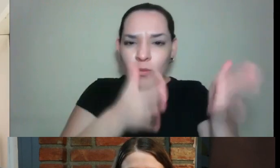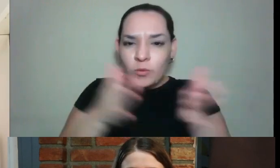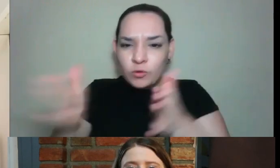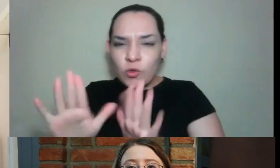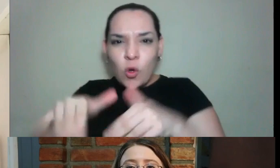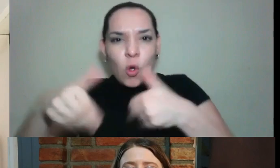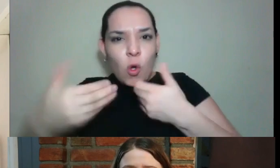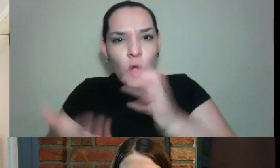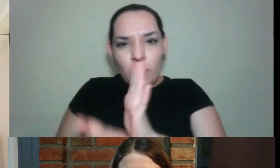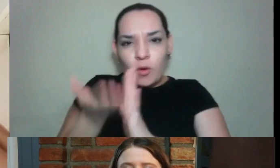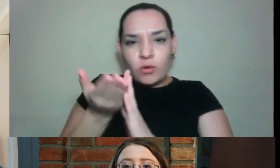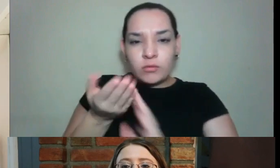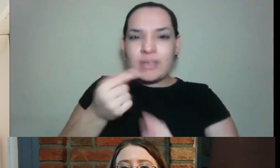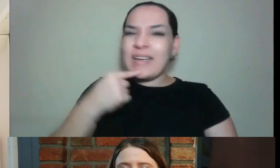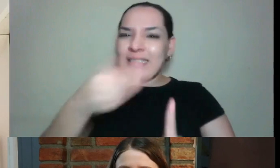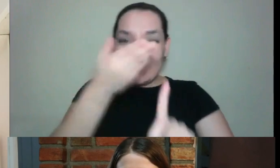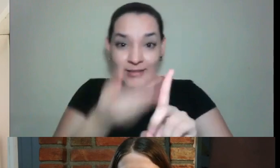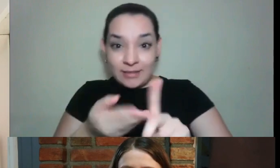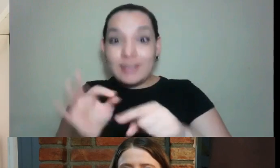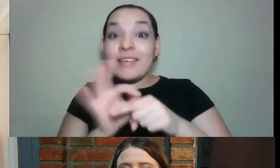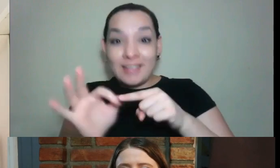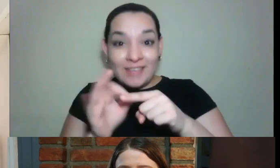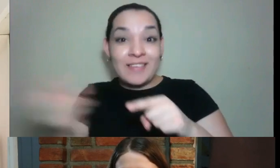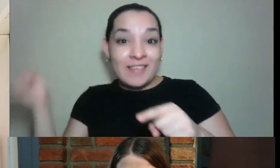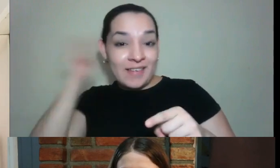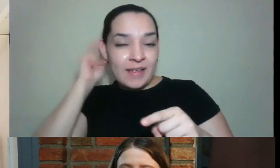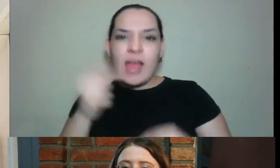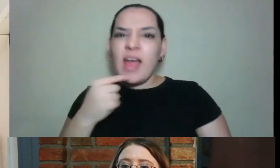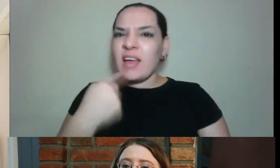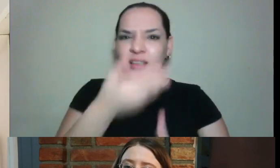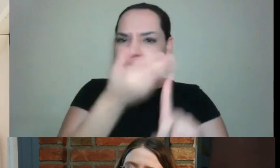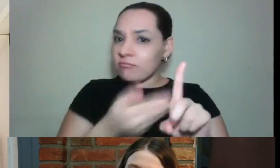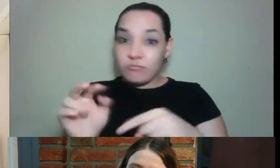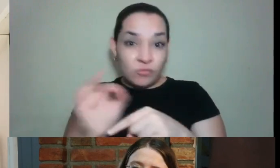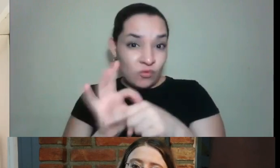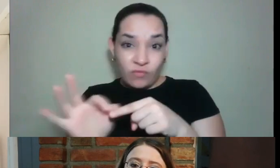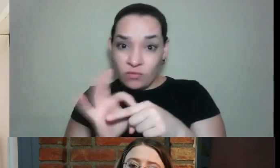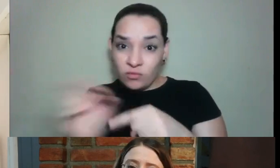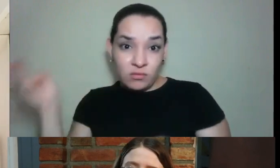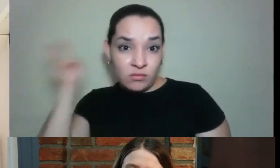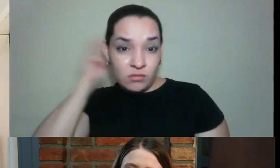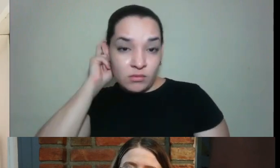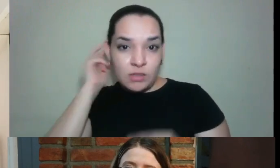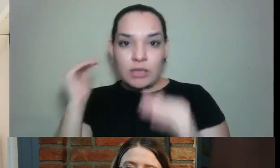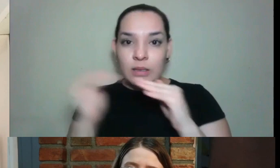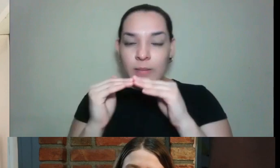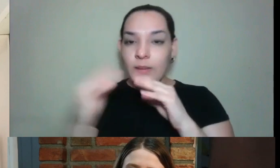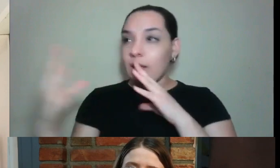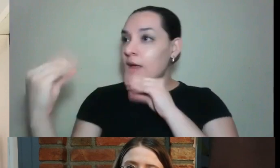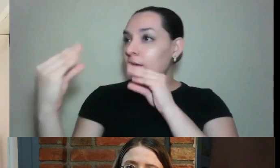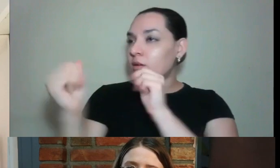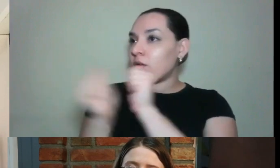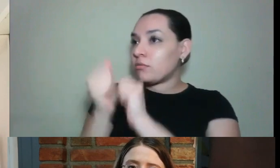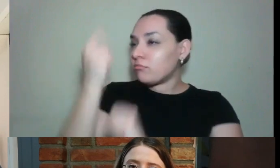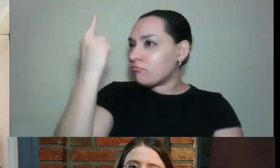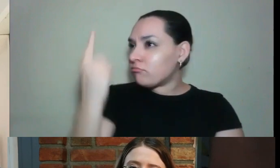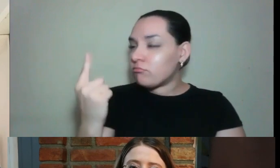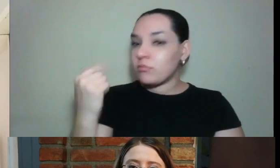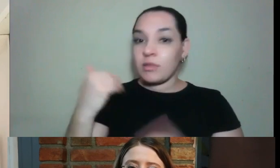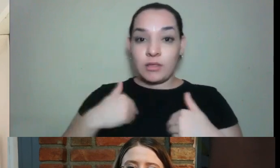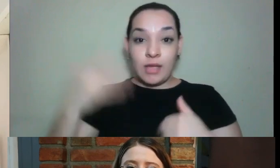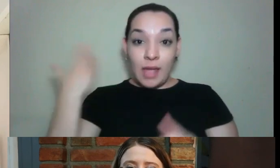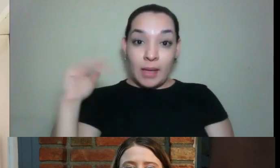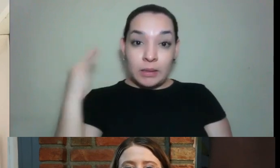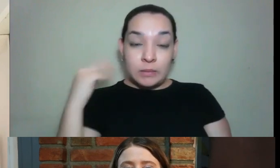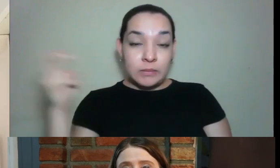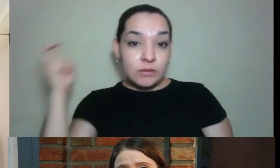cómo es el proceso, acerca de cómo evoluciona, acerca de a quién le funciona, a quién no. Hay que hablar con personas implantadas, tienen que hablar